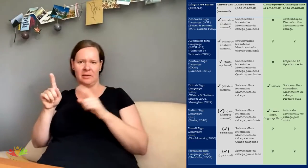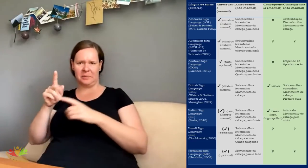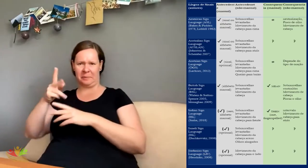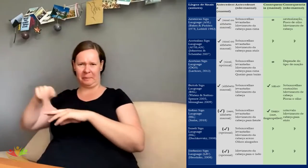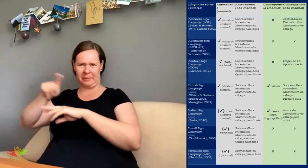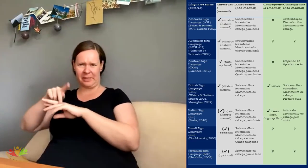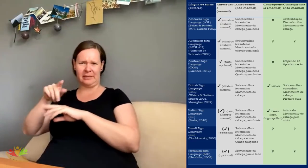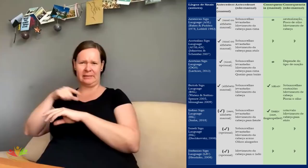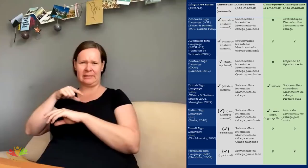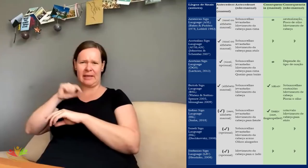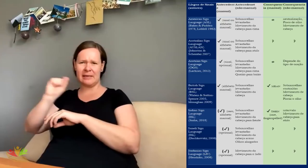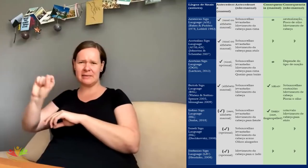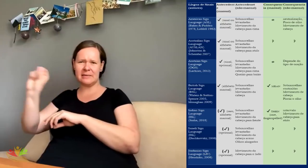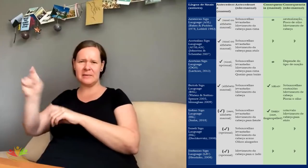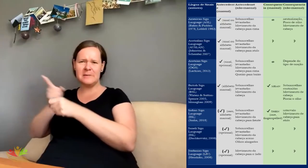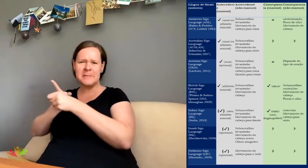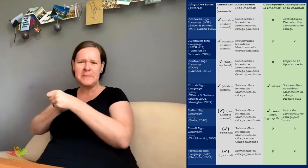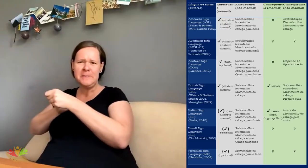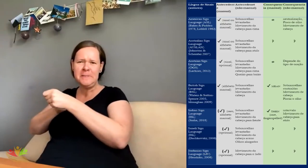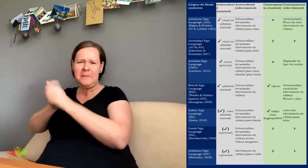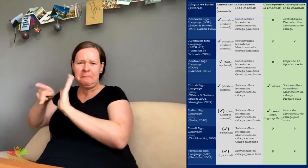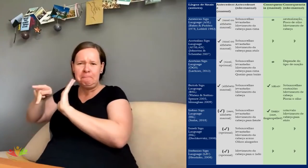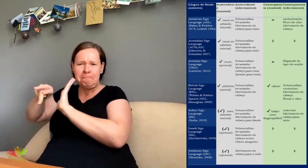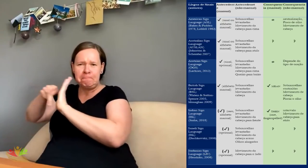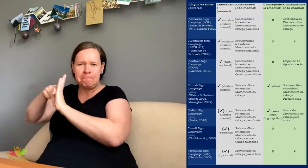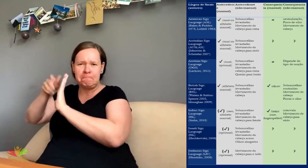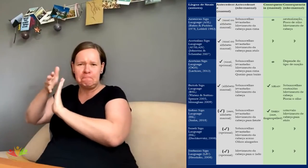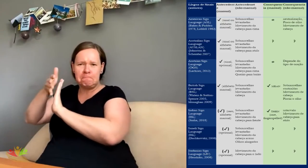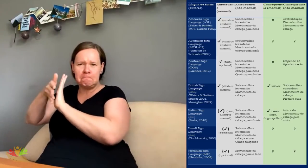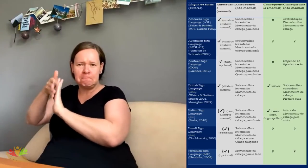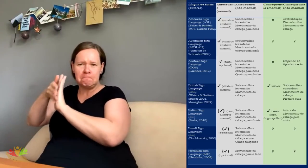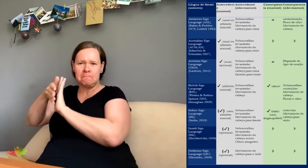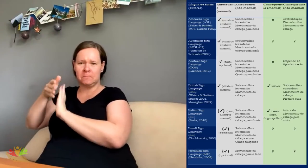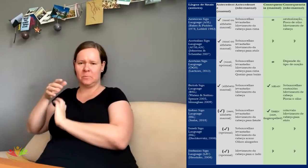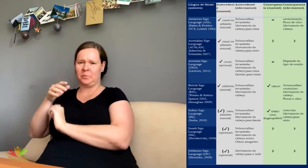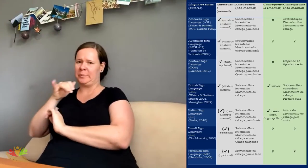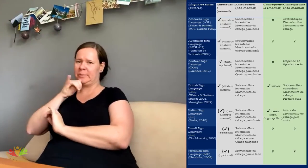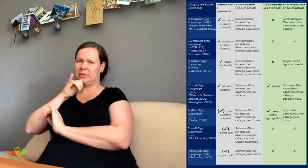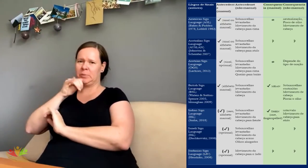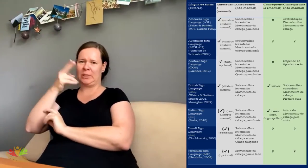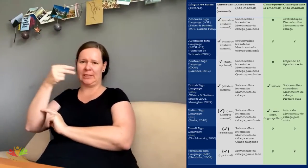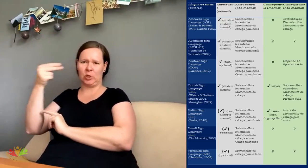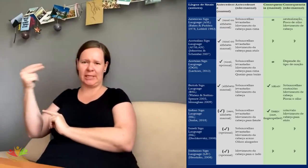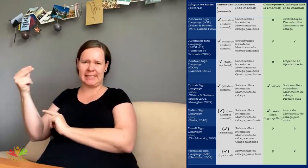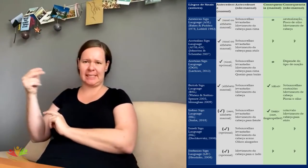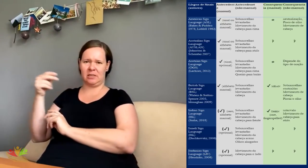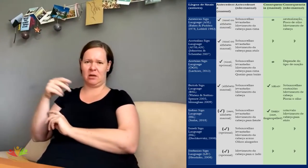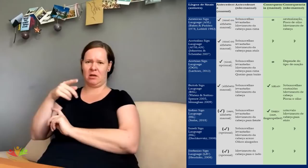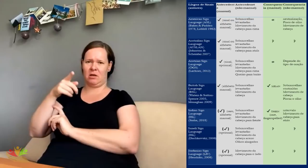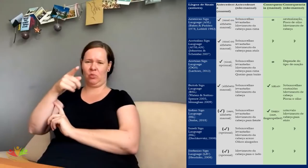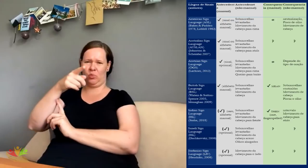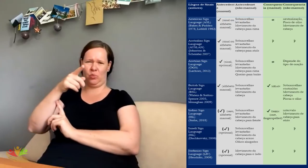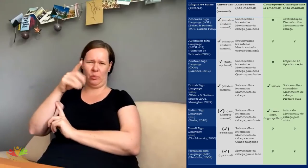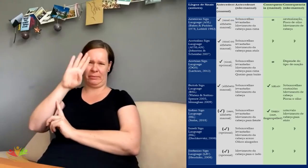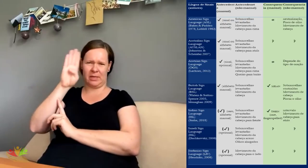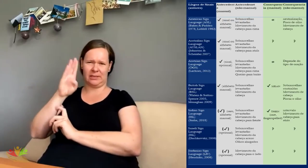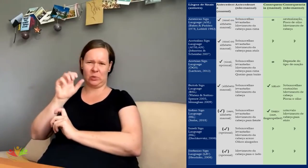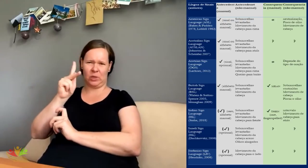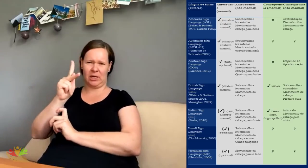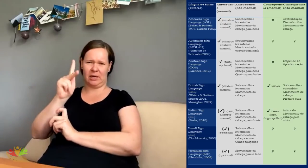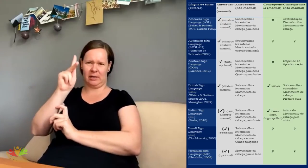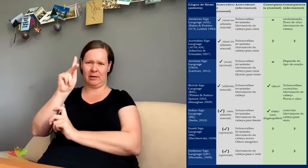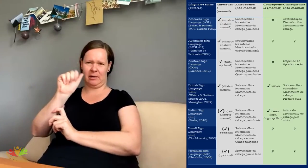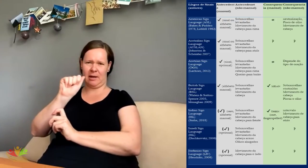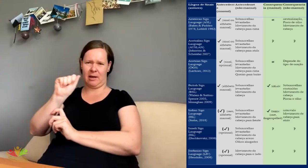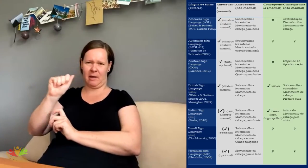outras regiões onde existem surdos, né? Mas, por exemplo, a gente não sabe sobre a realidade, por exemplo,